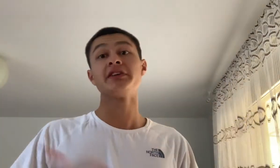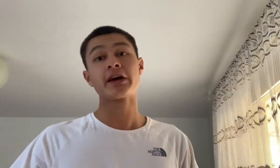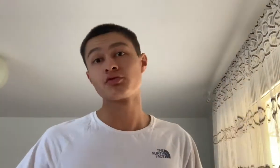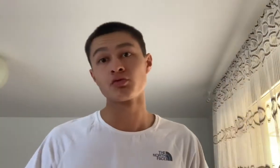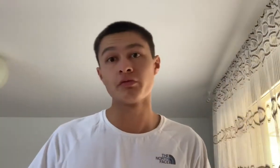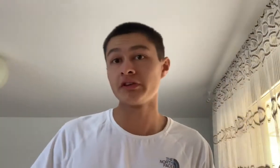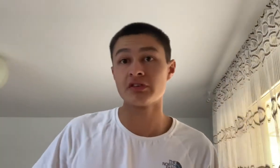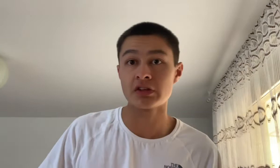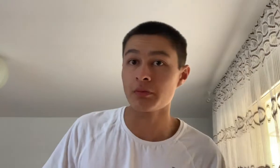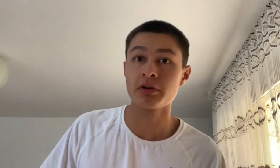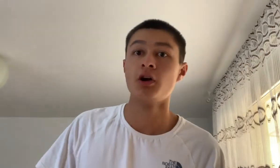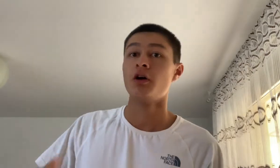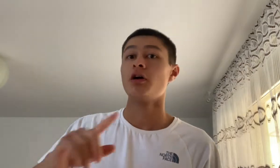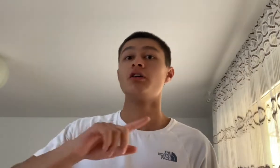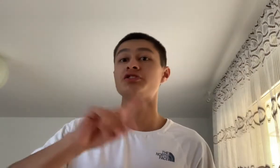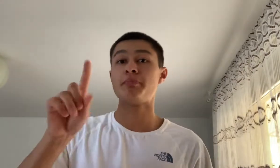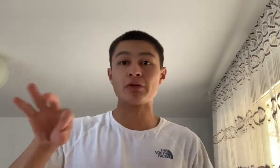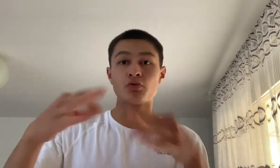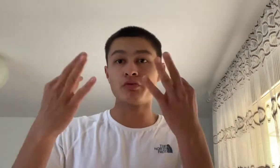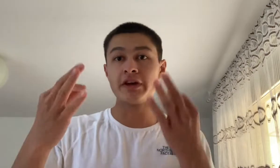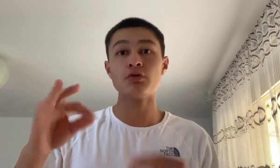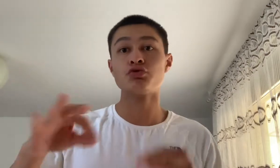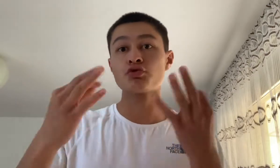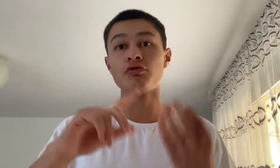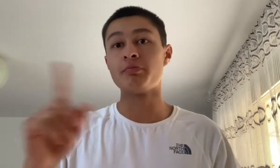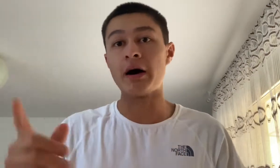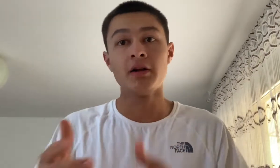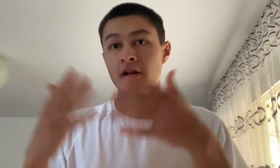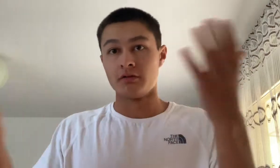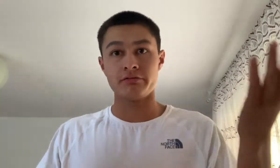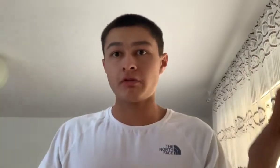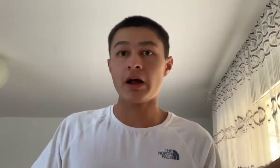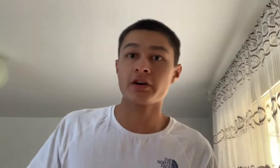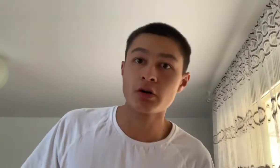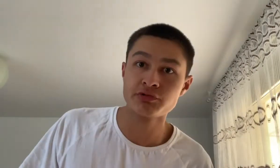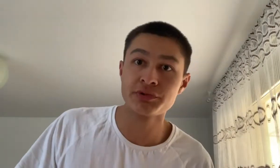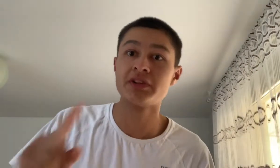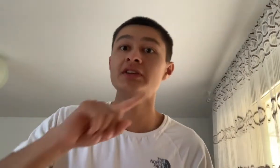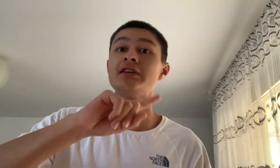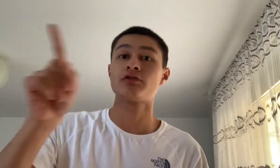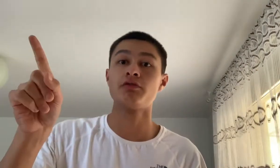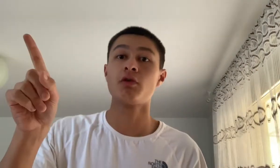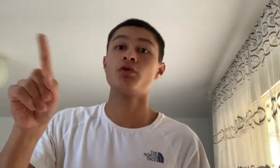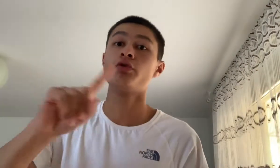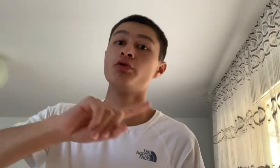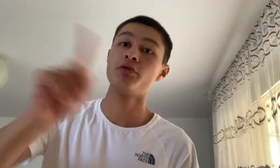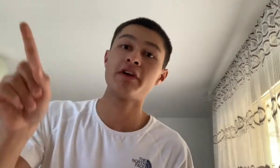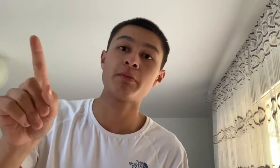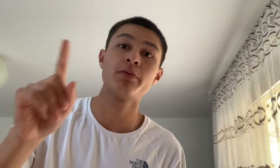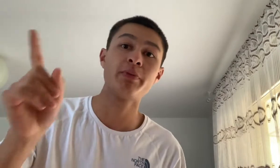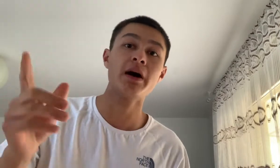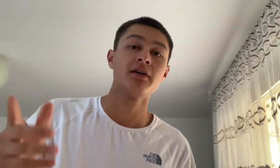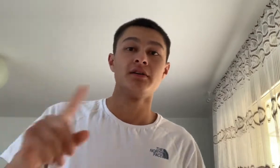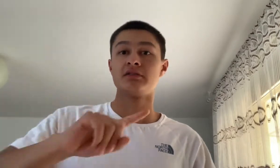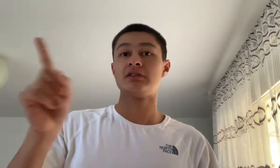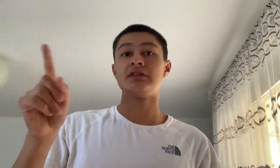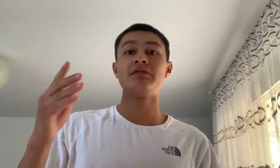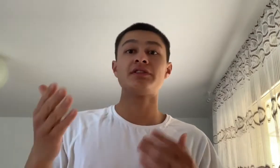la négation de trouver, c'est simple. Je n pas trouvé ou je ne trouve pas. Voilà. Comme je vous ai dit, il y a souvent le verbe pas qui vient